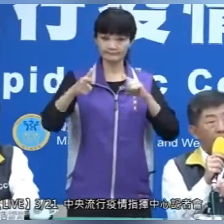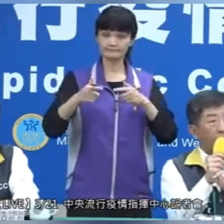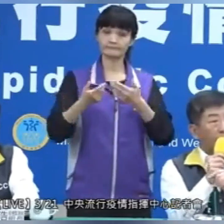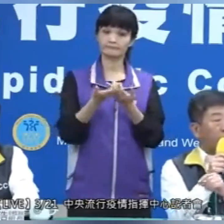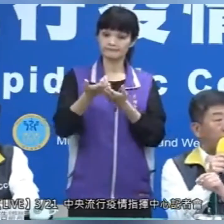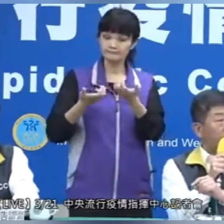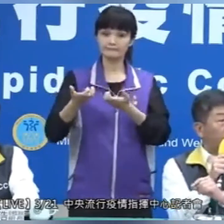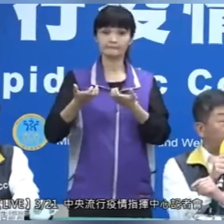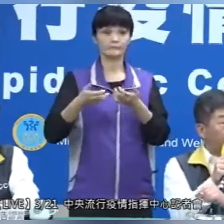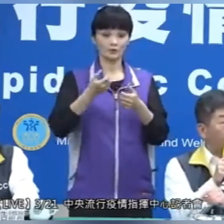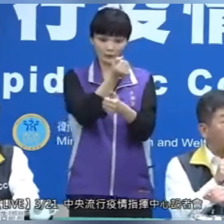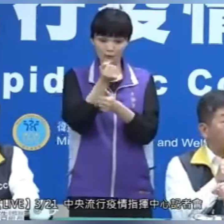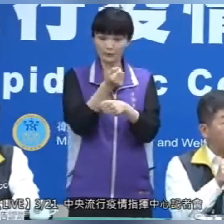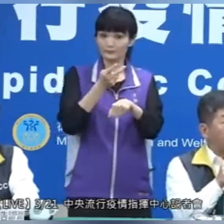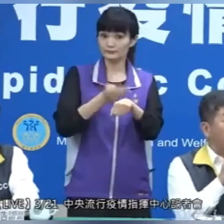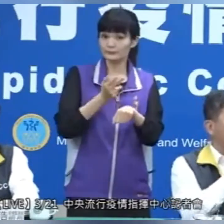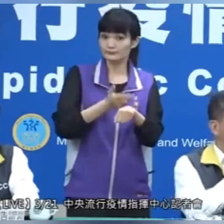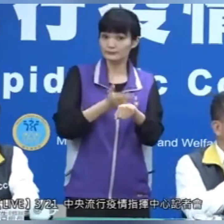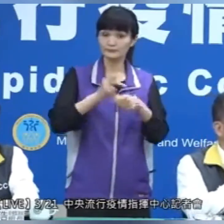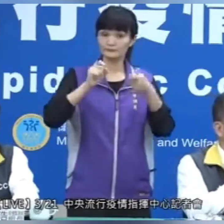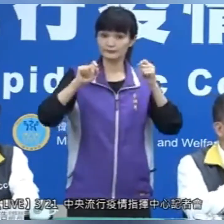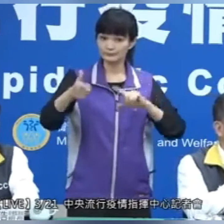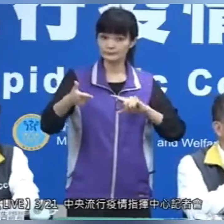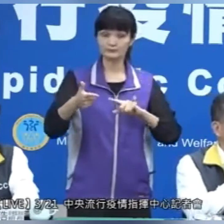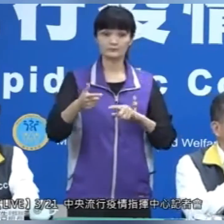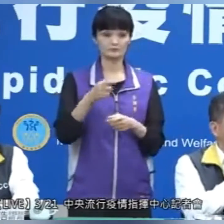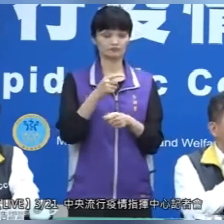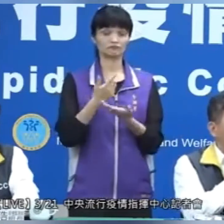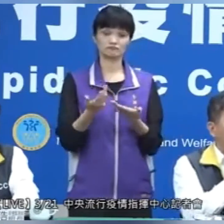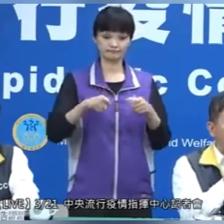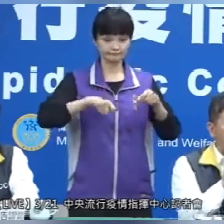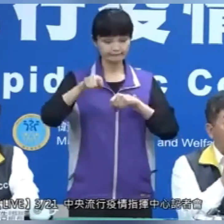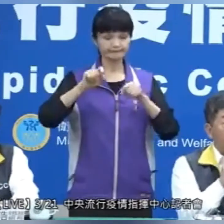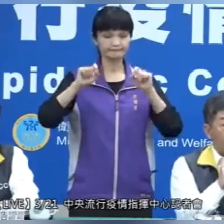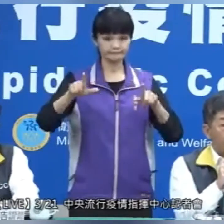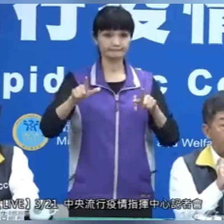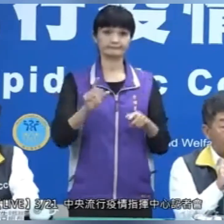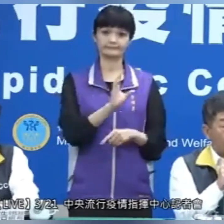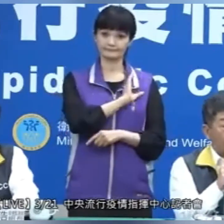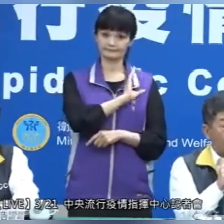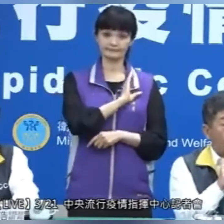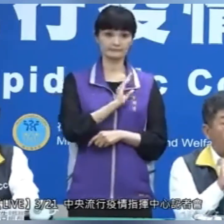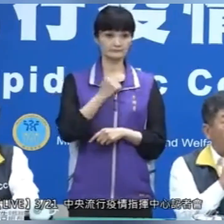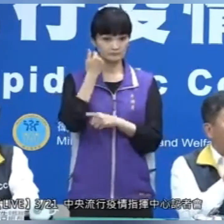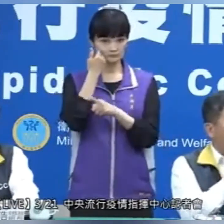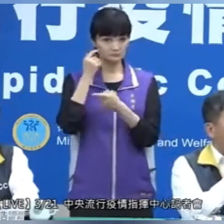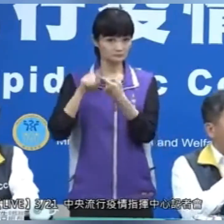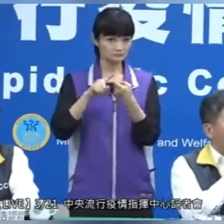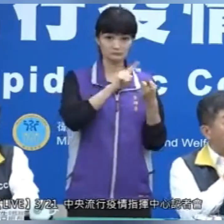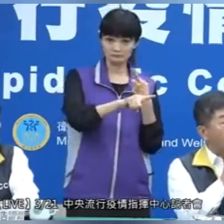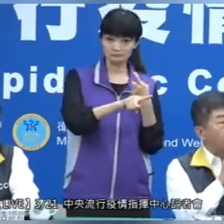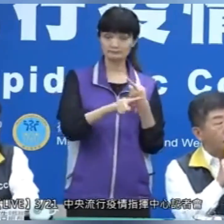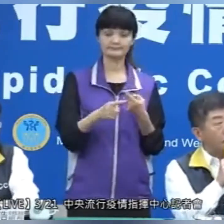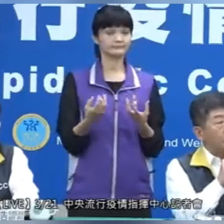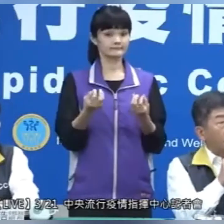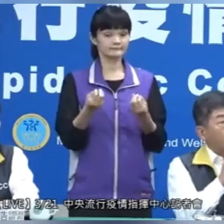跟管制的一个措施的不同，就会有不同的一些做法。好，那整体到底是谁对谁错？好，那可能